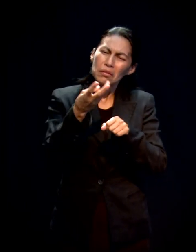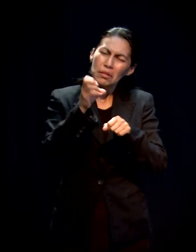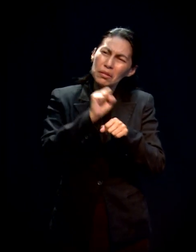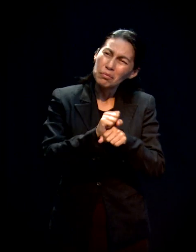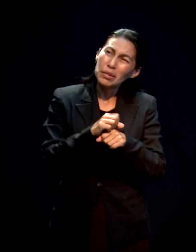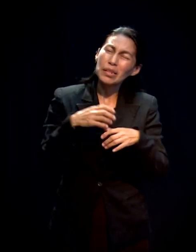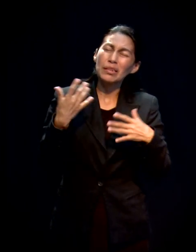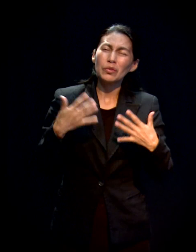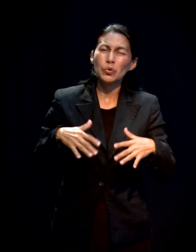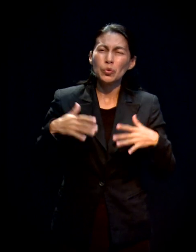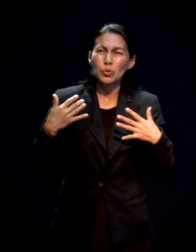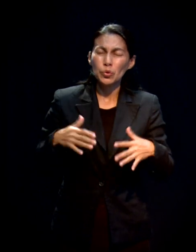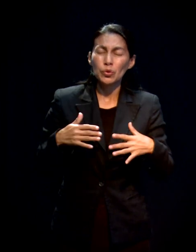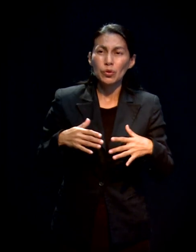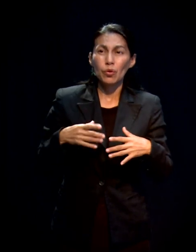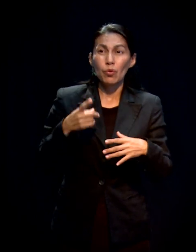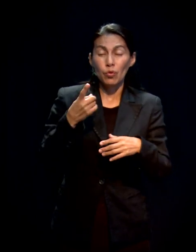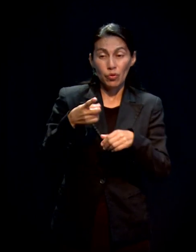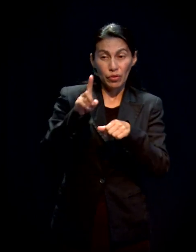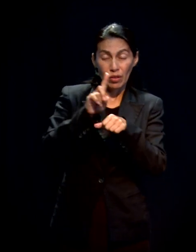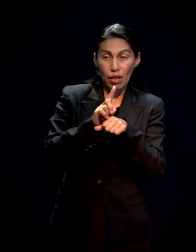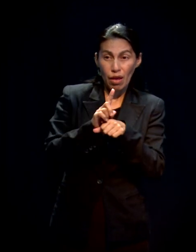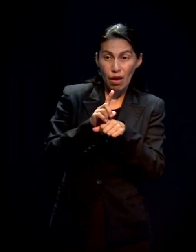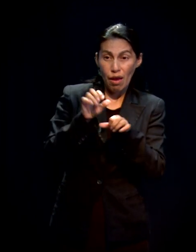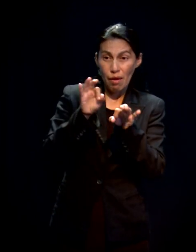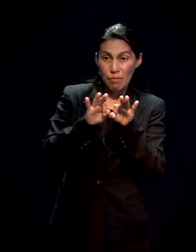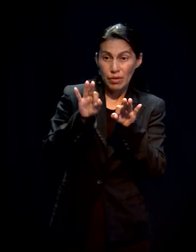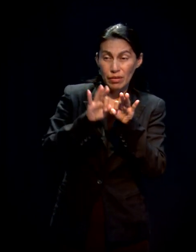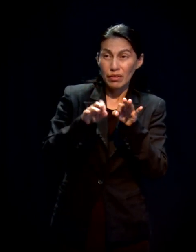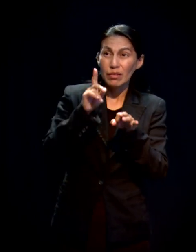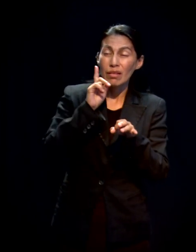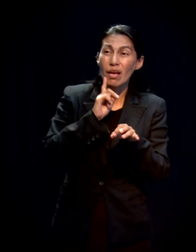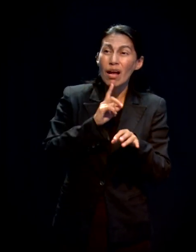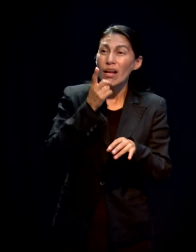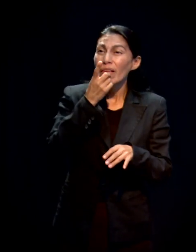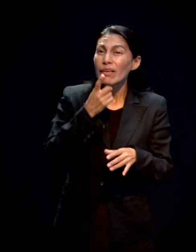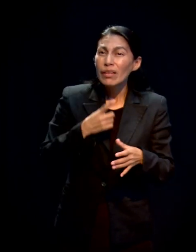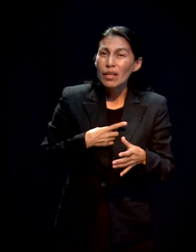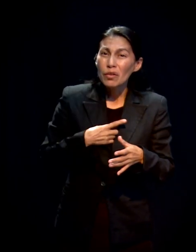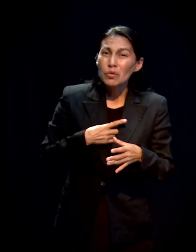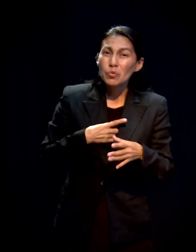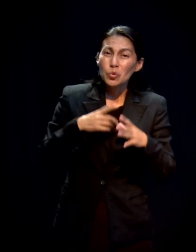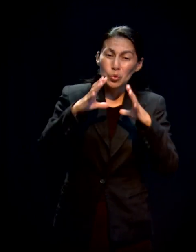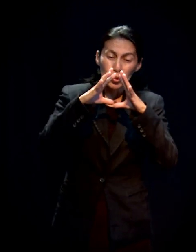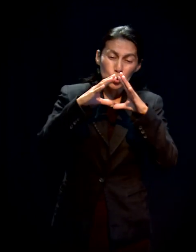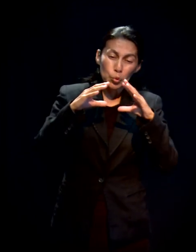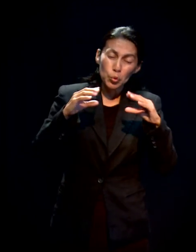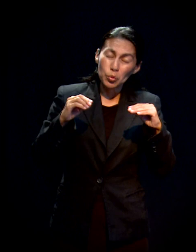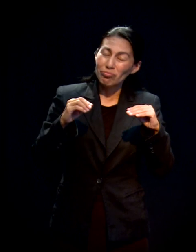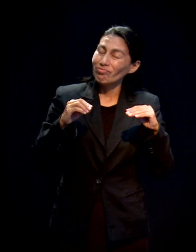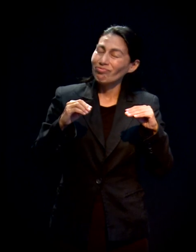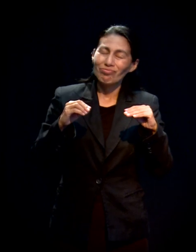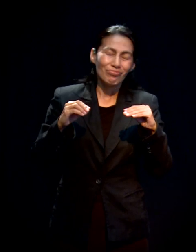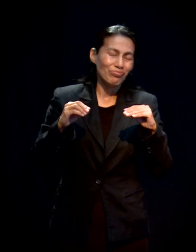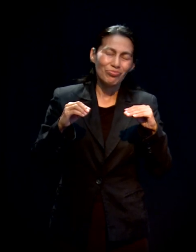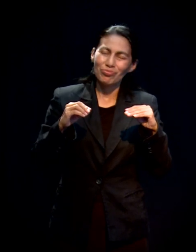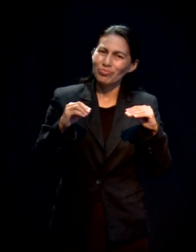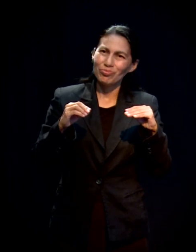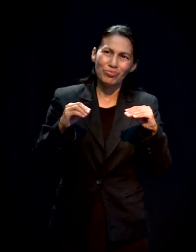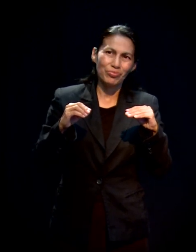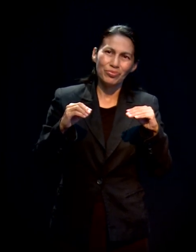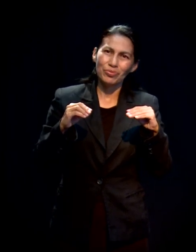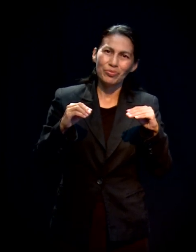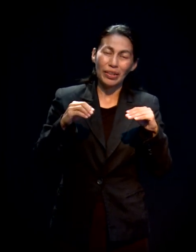pues llegó el momento en que pues a mi tía le dijeron que pues ya no tenía solución esa enfermedad